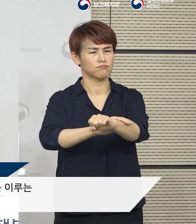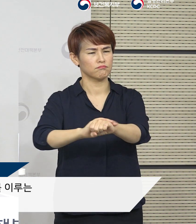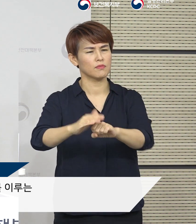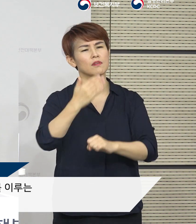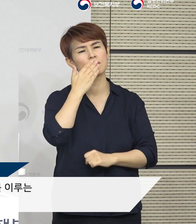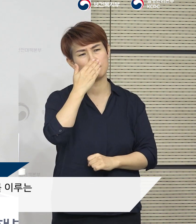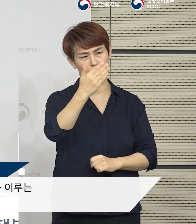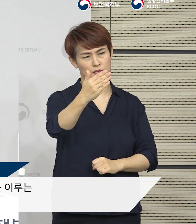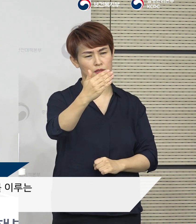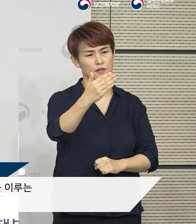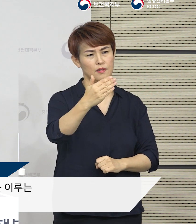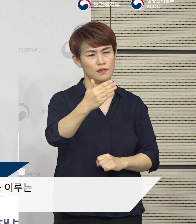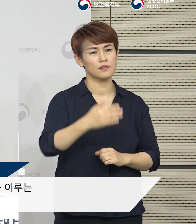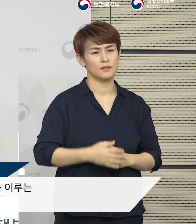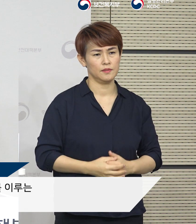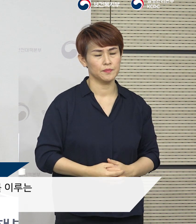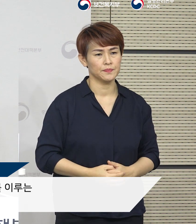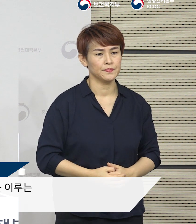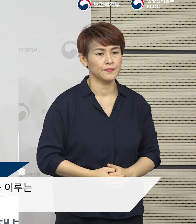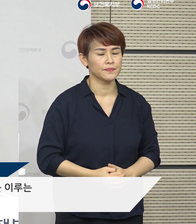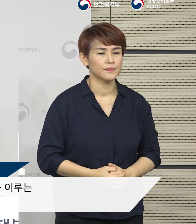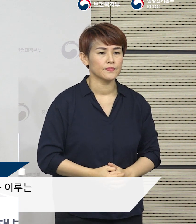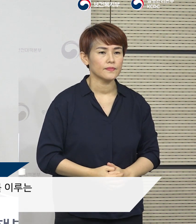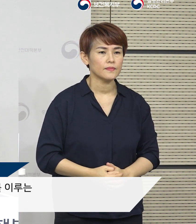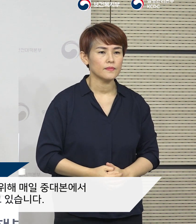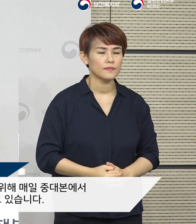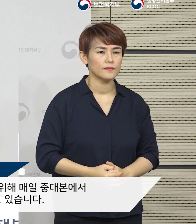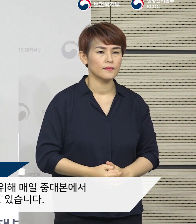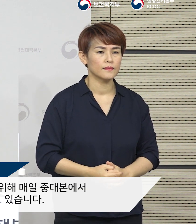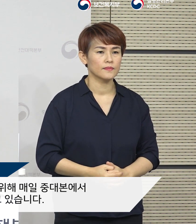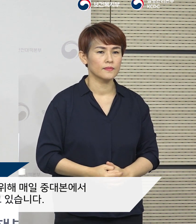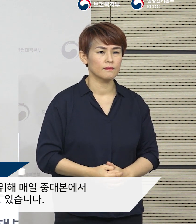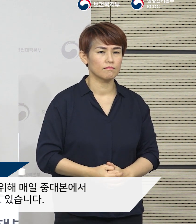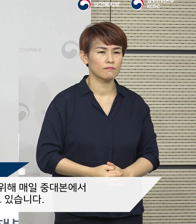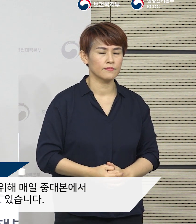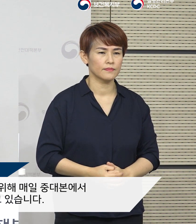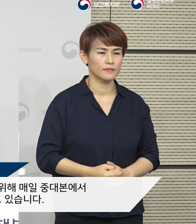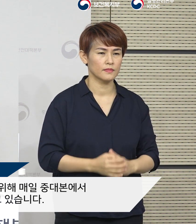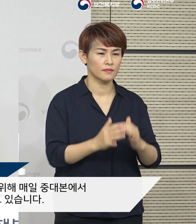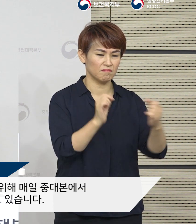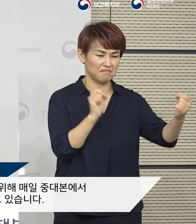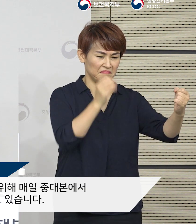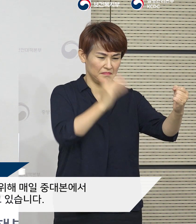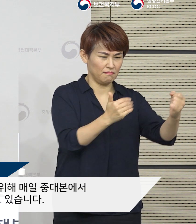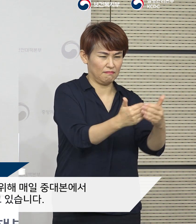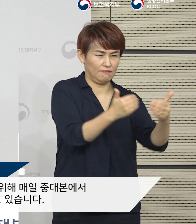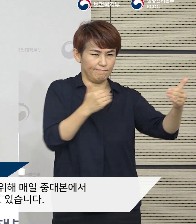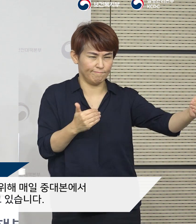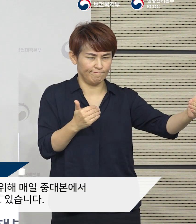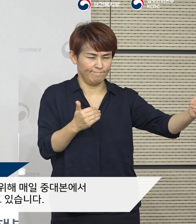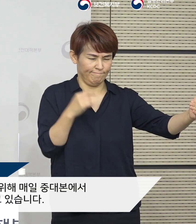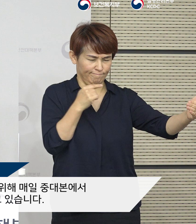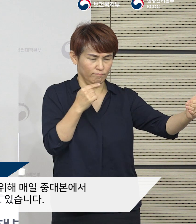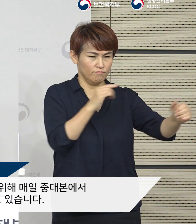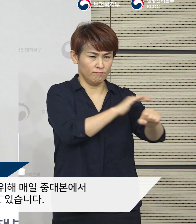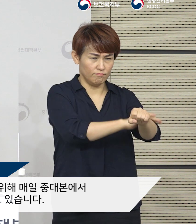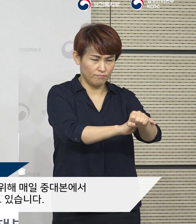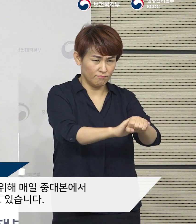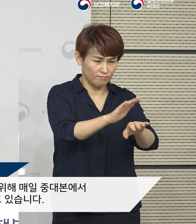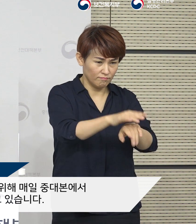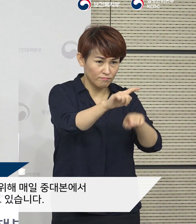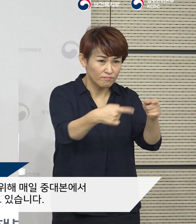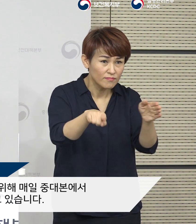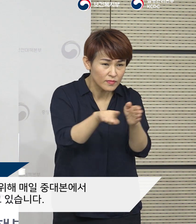이루는 생활방역체계로 나아갈 수 있을 것입니다. 강도 높은 사회적 거리두기의 차질 없는 이행을 위해